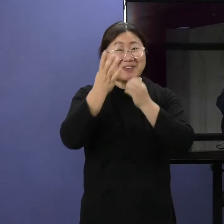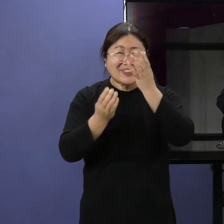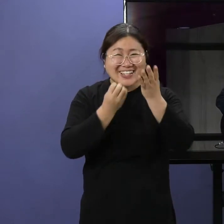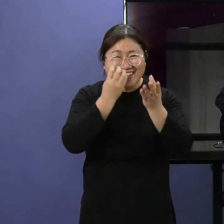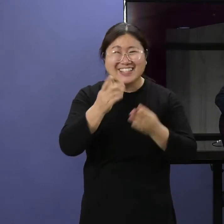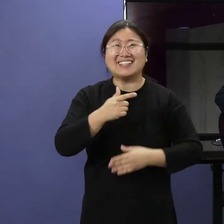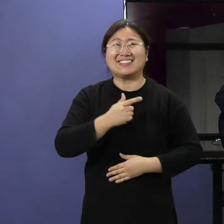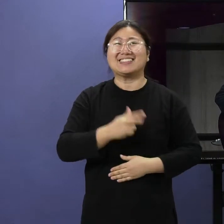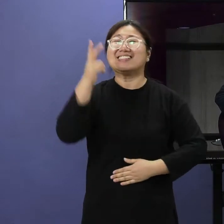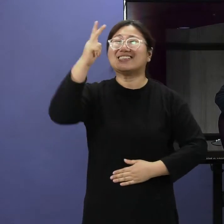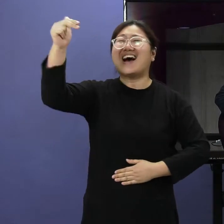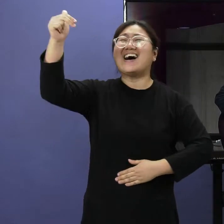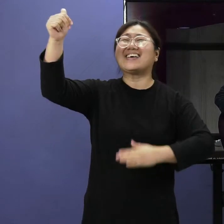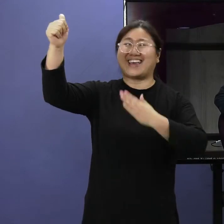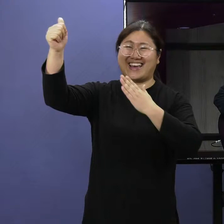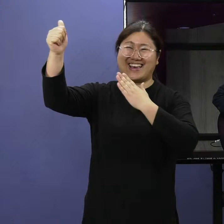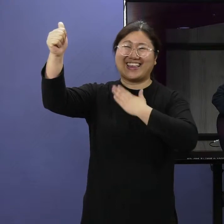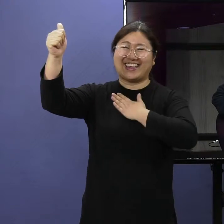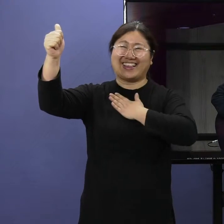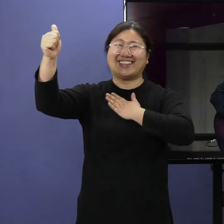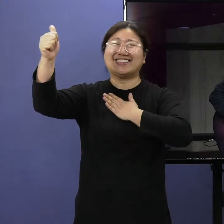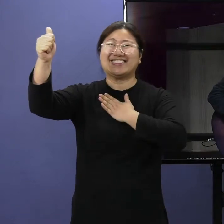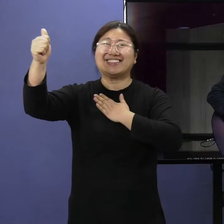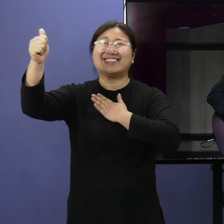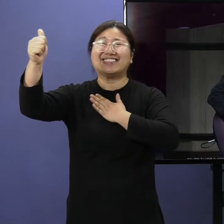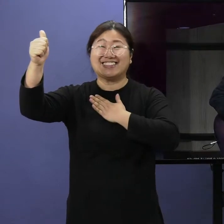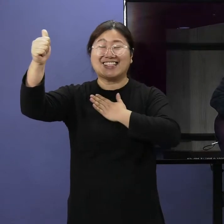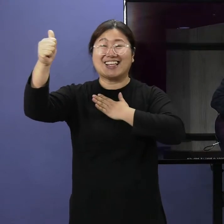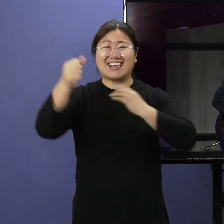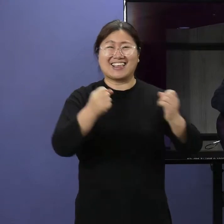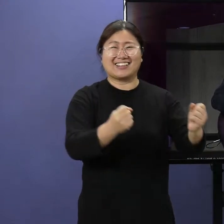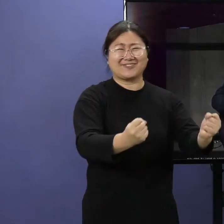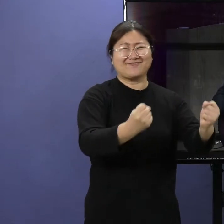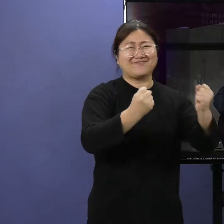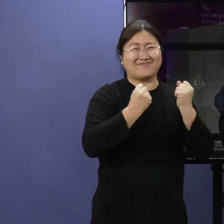좋겠습니다. 주는 나의